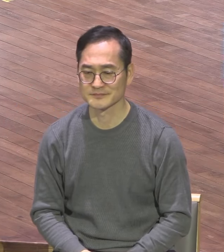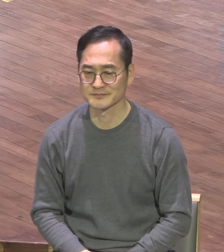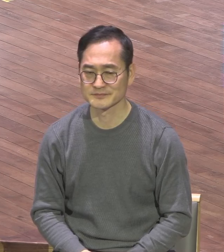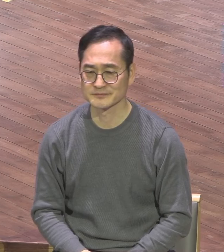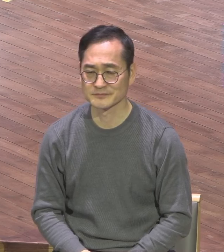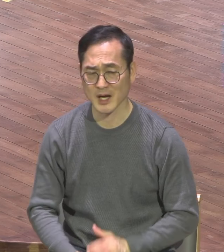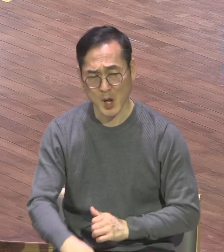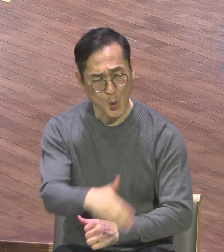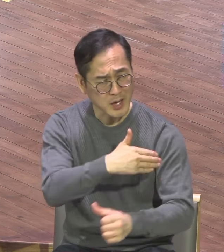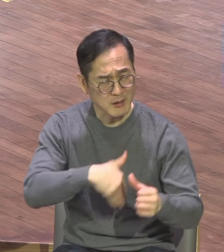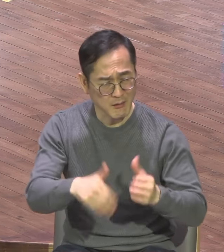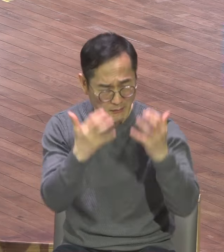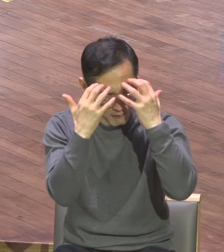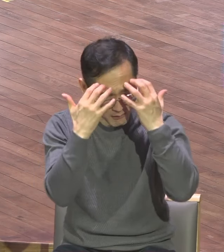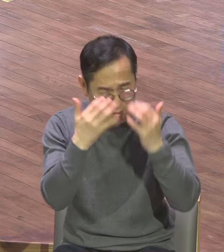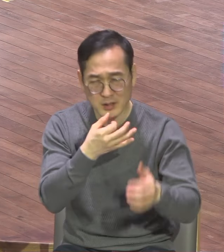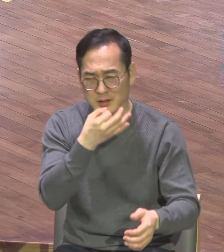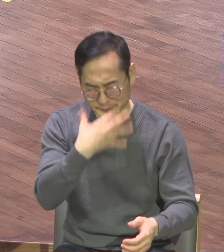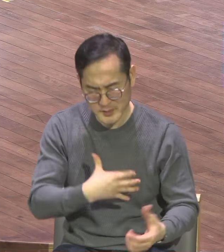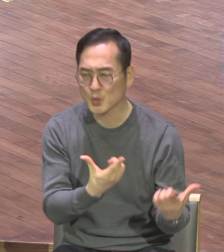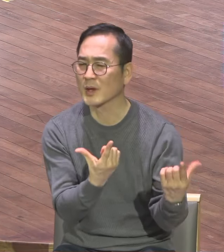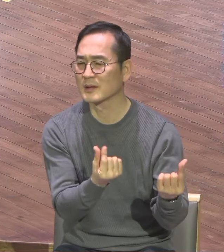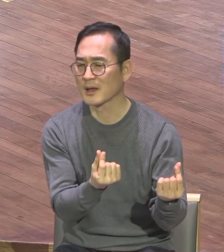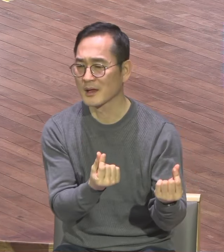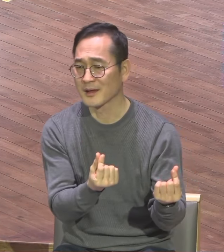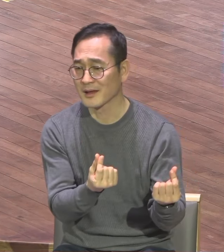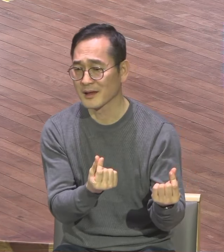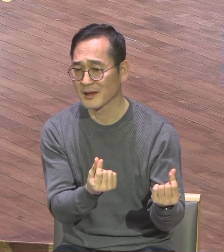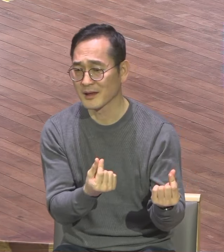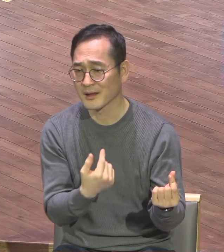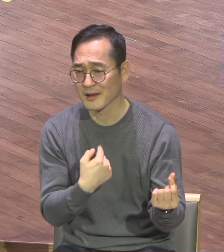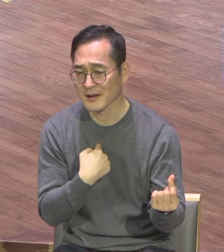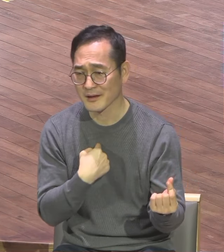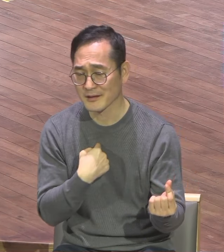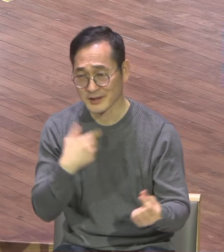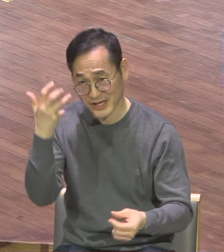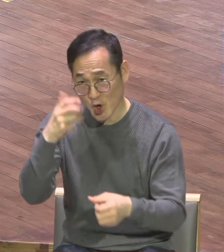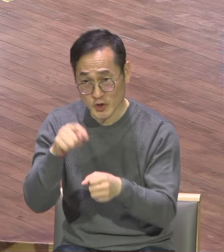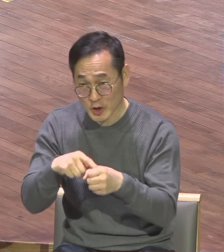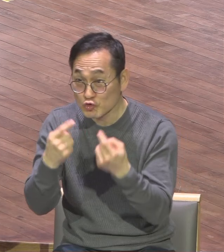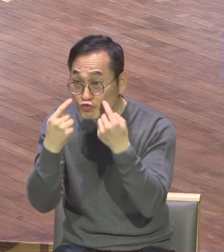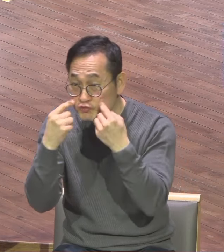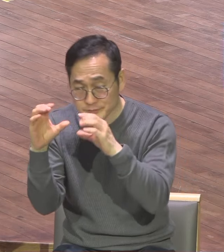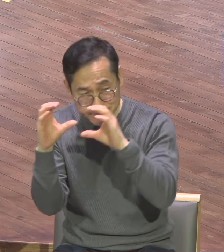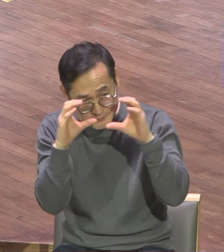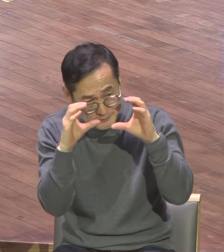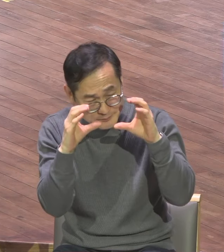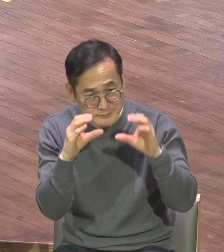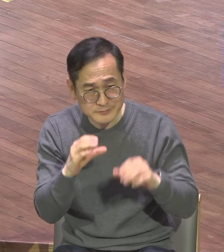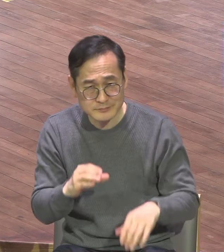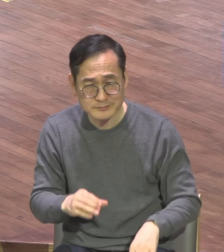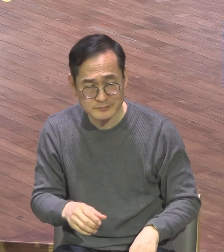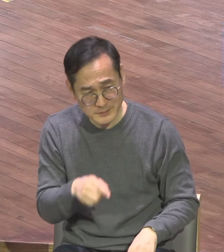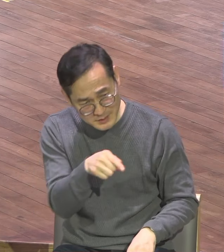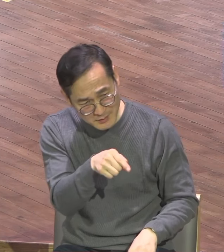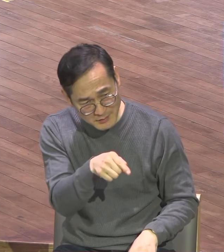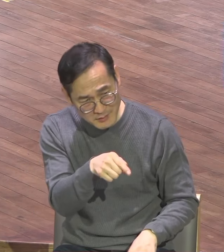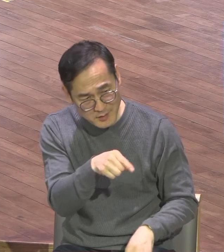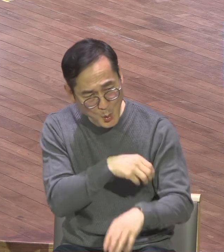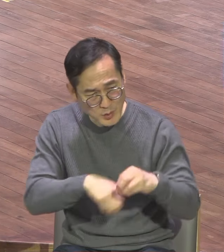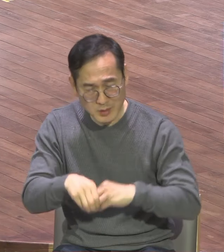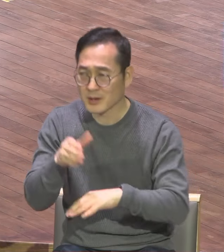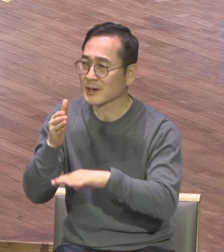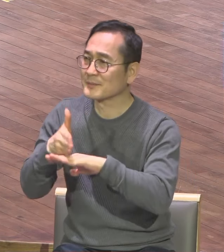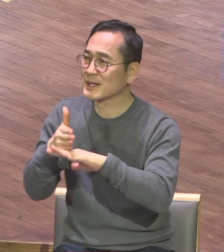변하지 않았지만 자신이 그 어려운 환경 가운데서 영적으로 그것 때문에 기도했더니